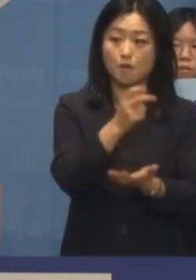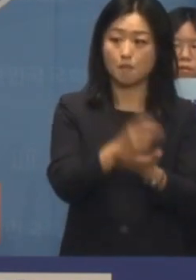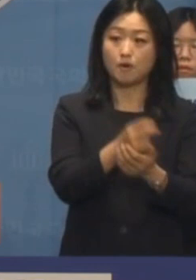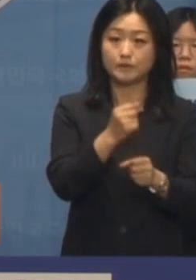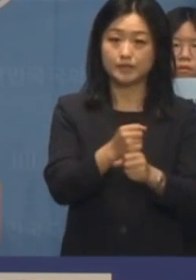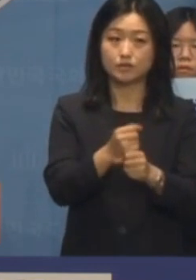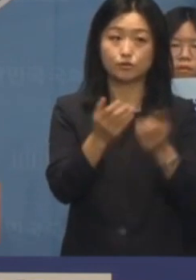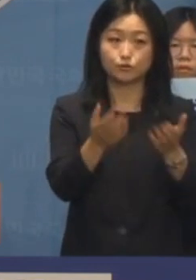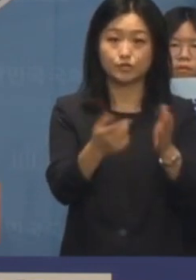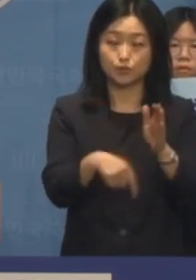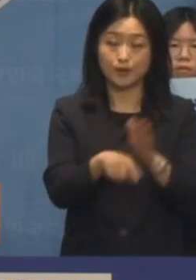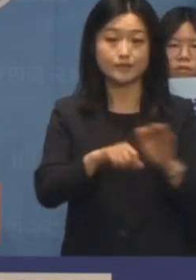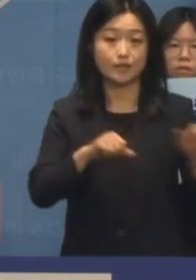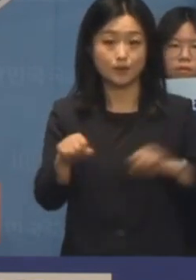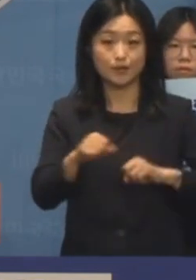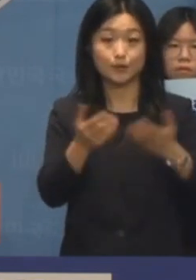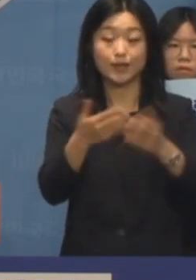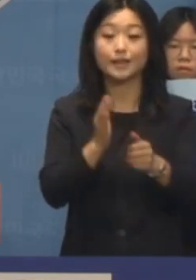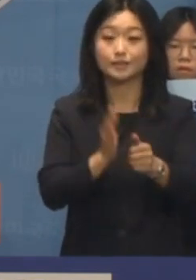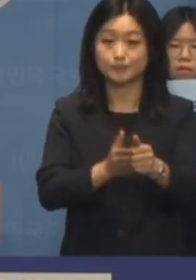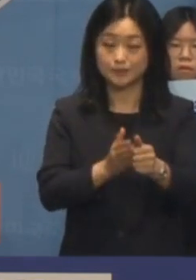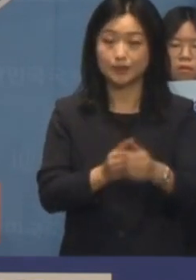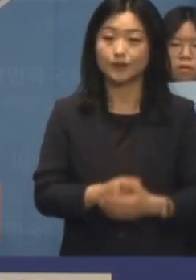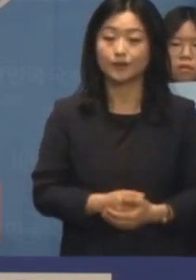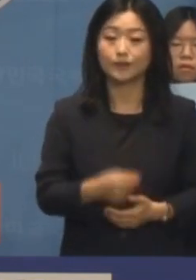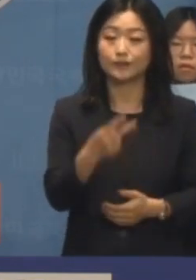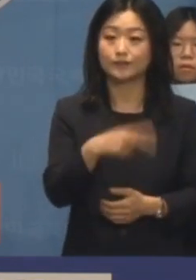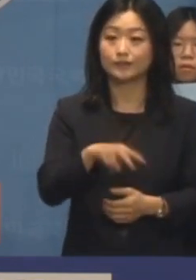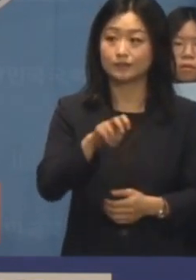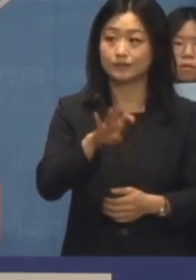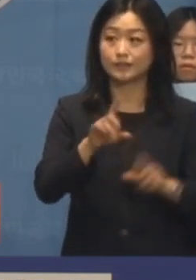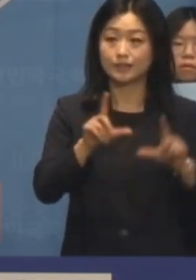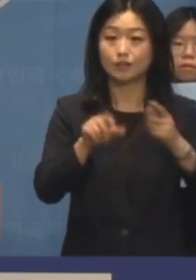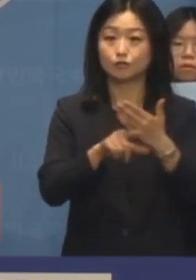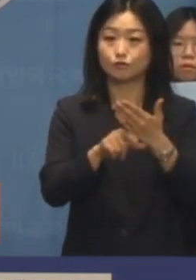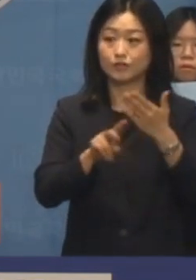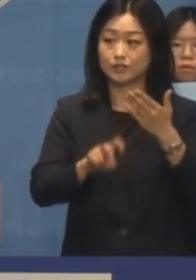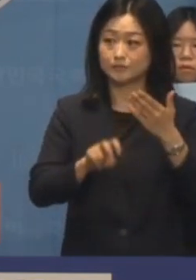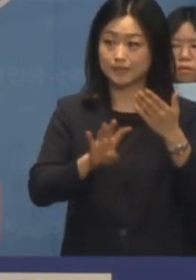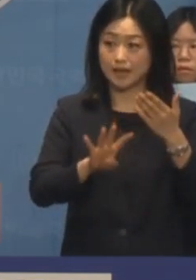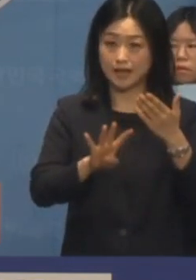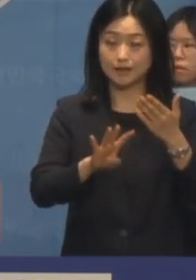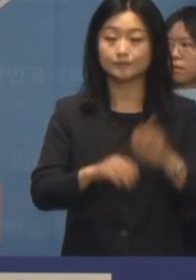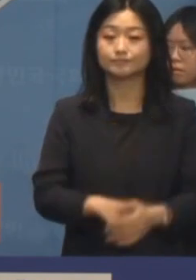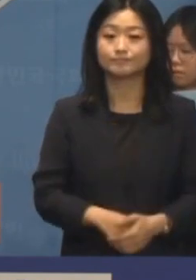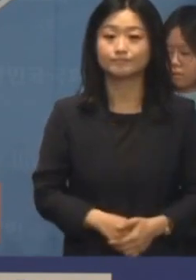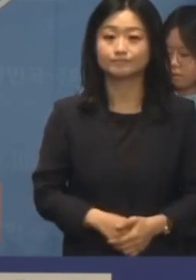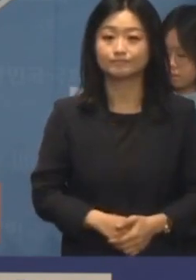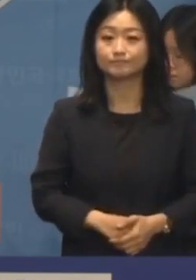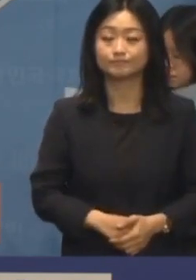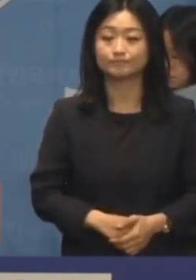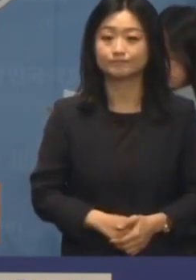제정될 수 있도록 발빠르게 움직여야 할 것이다. 2024년 9월 24일.